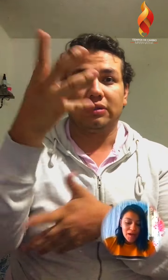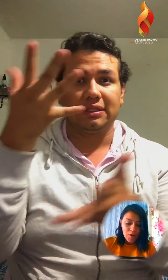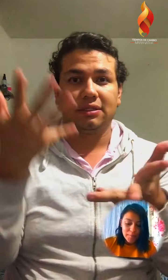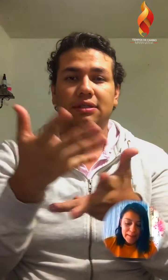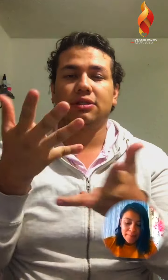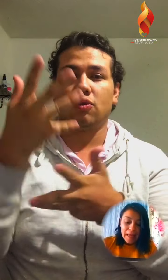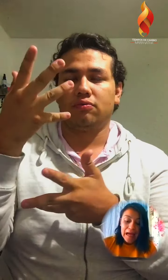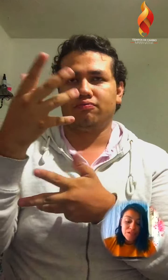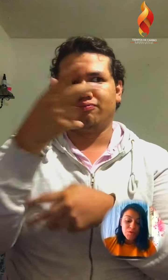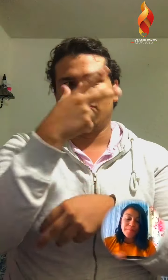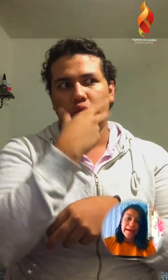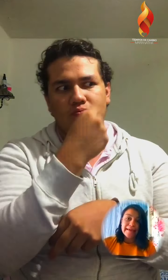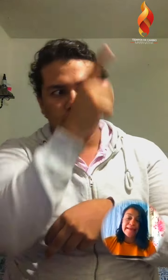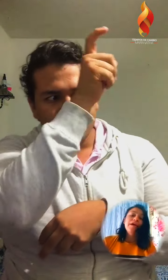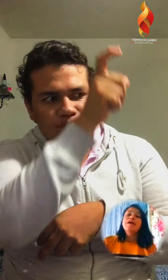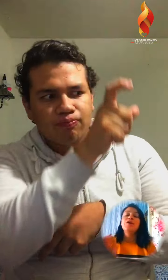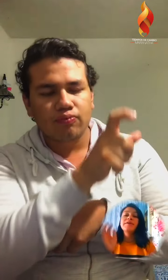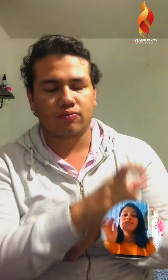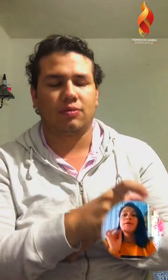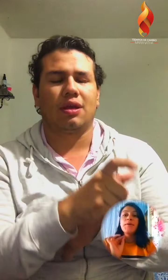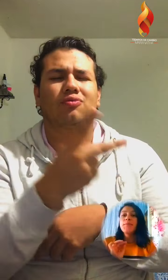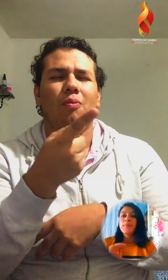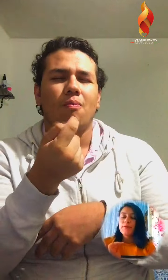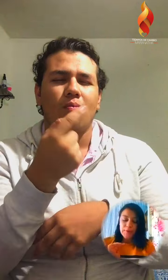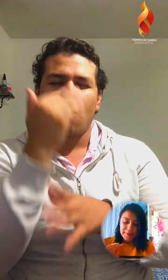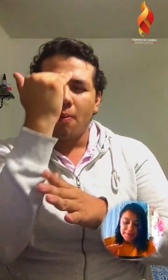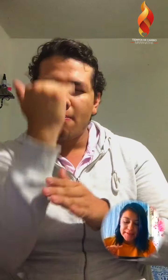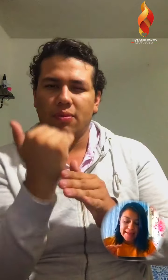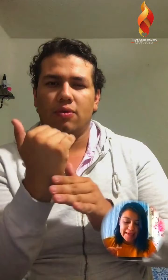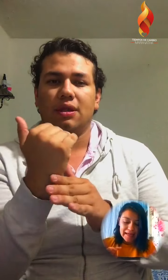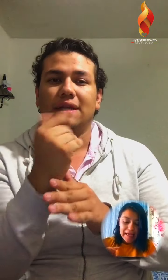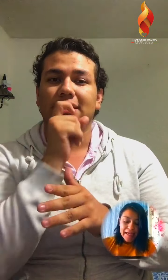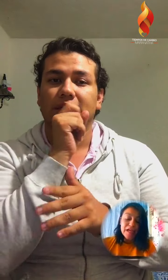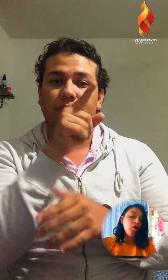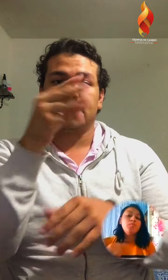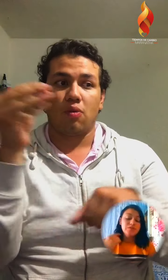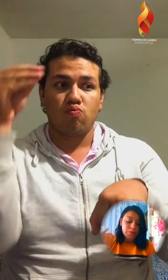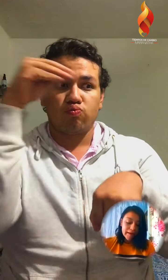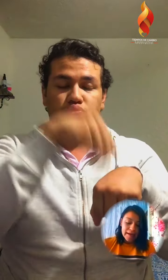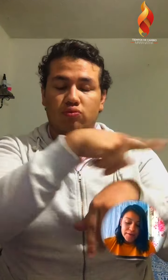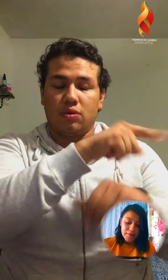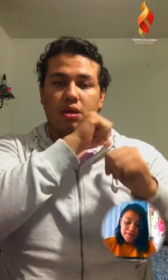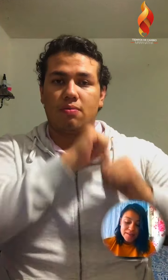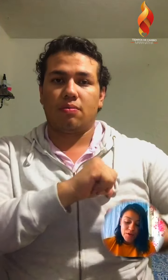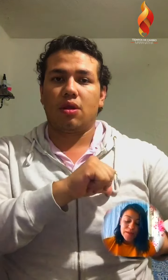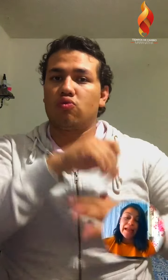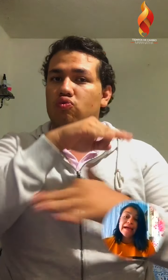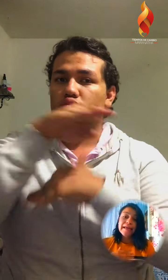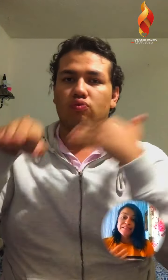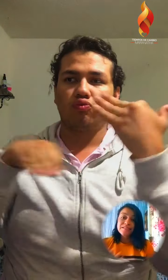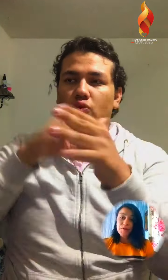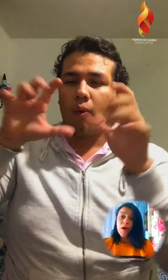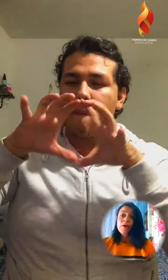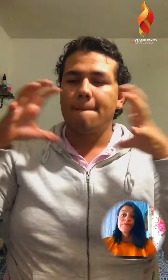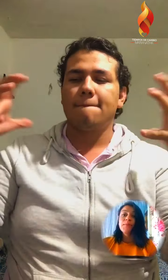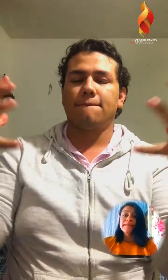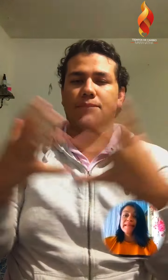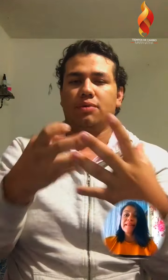creando al hombre a su imagen, lo hizo un poco menor que él y lo puso a cargo de toda la